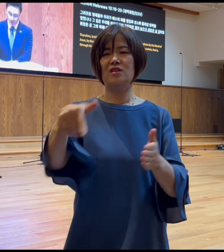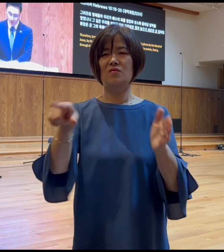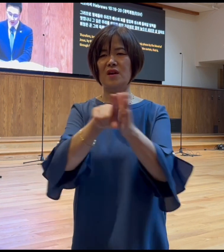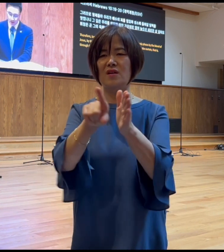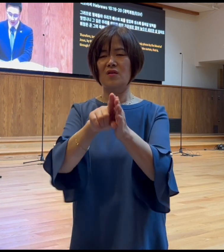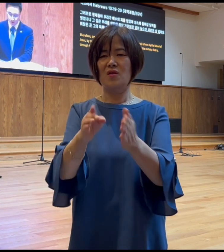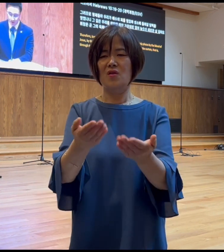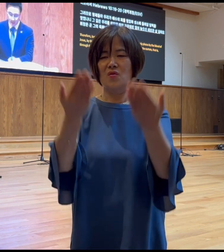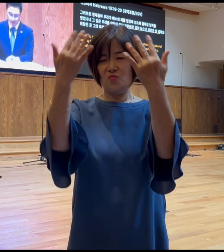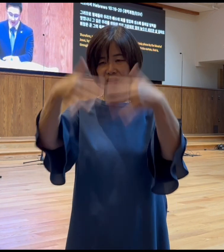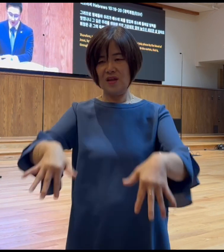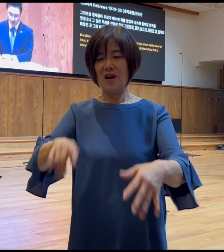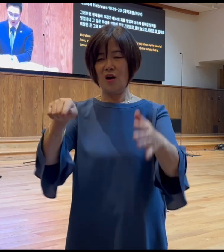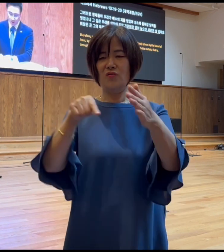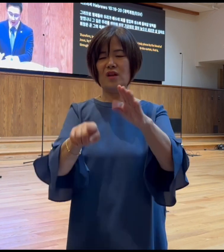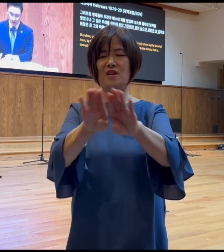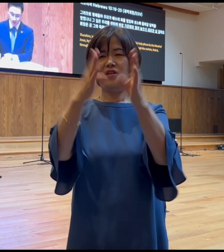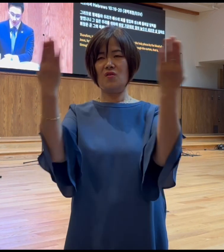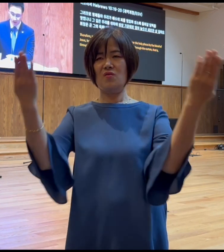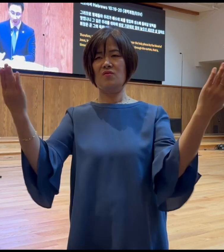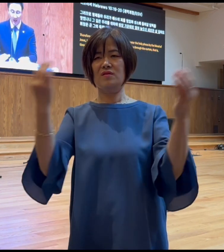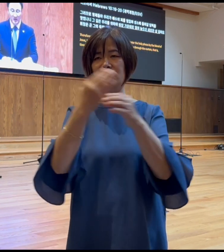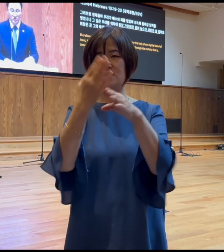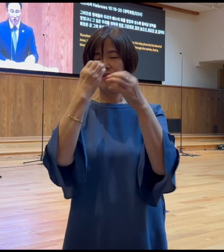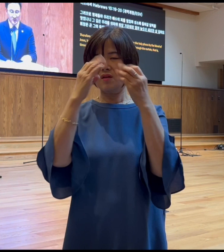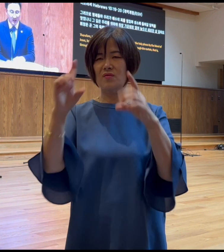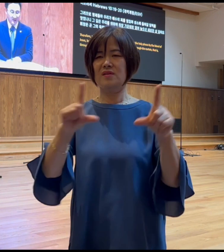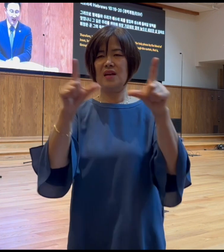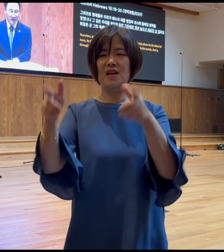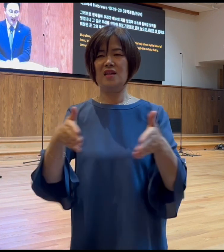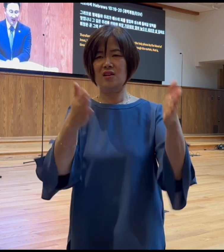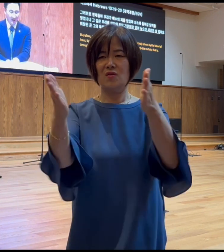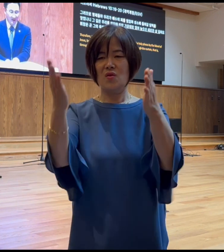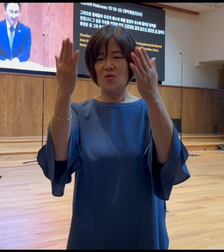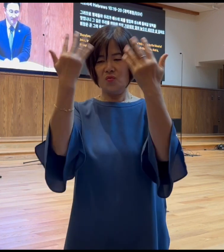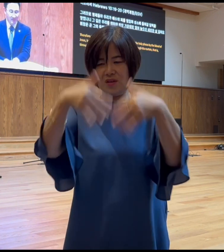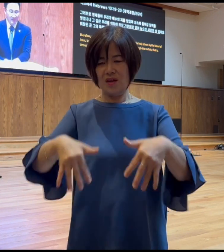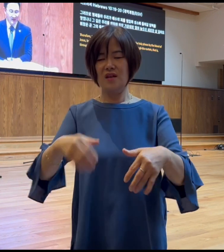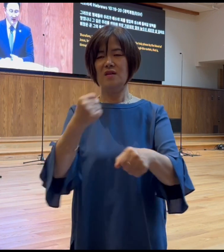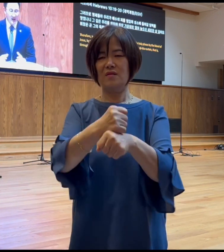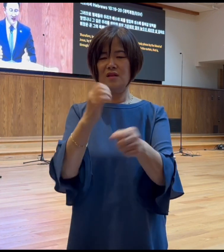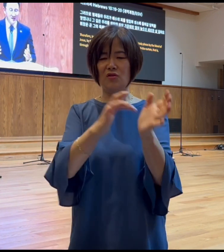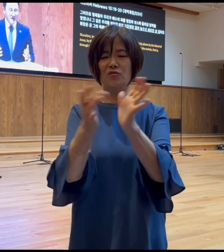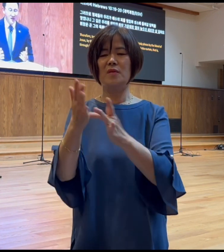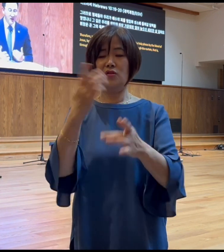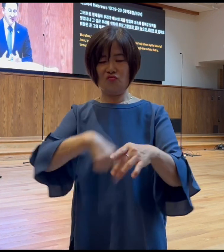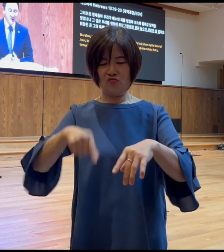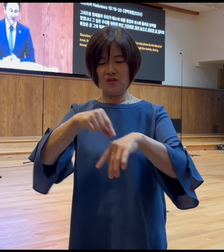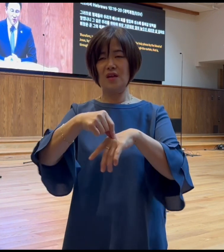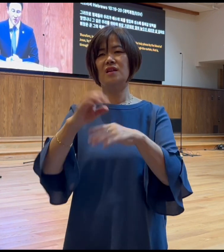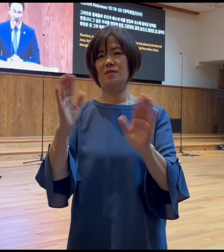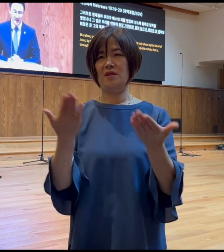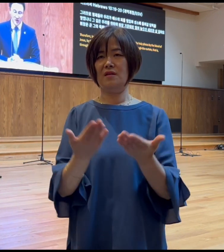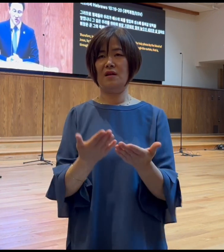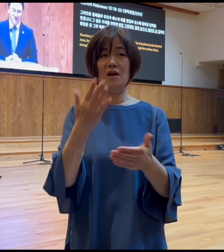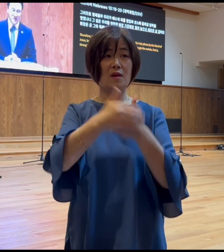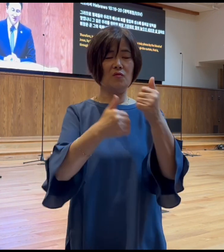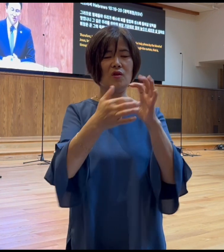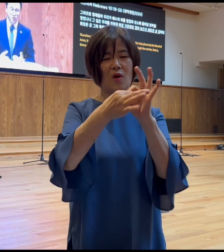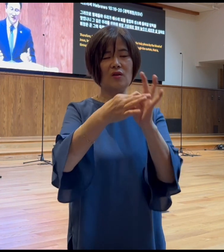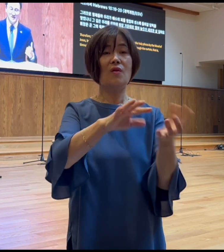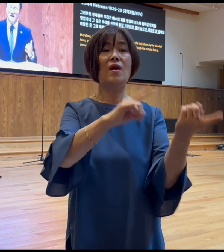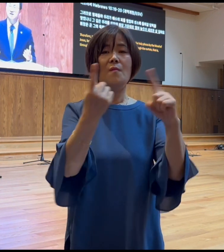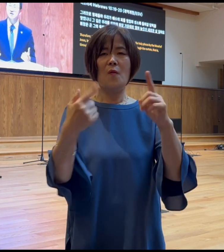가운데로 열어놓으신 새로운 살 길이요 휘장은 곧 그의 육체니라. 하나님과의 관계의 회복을 위해